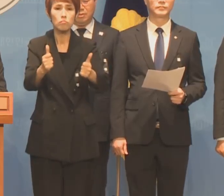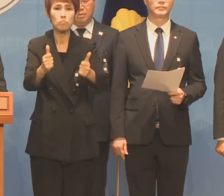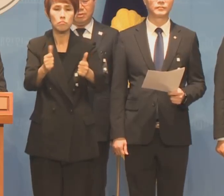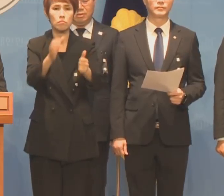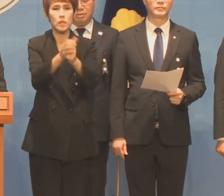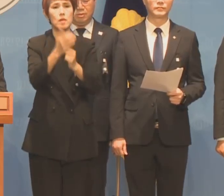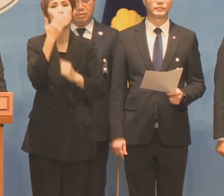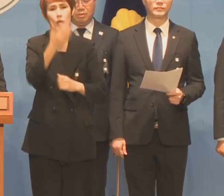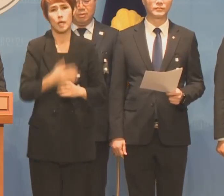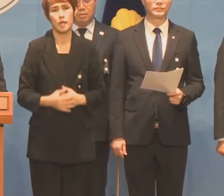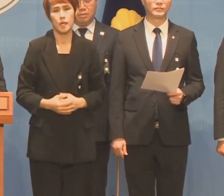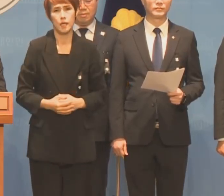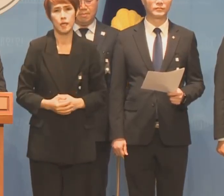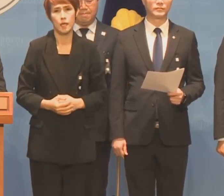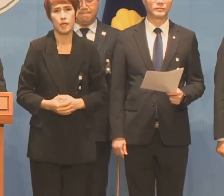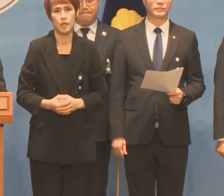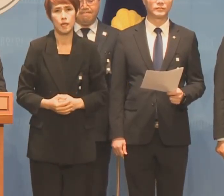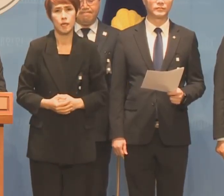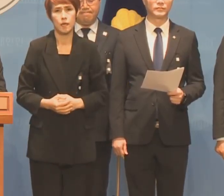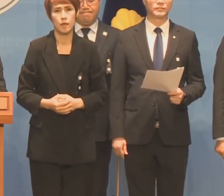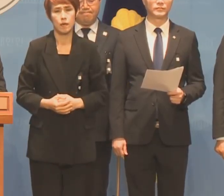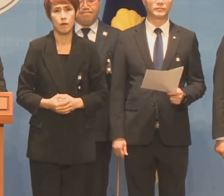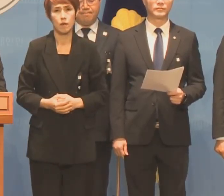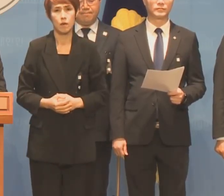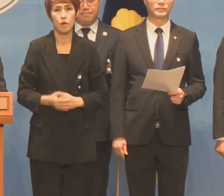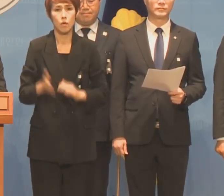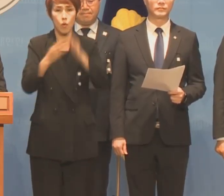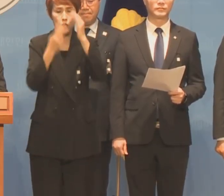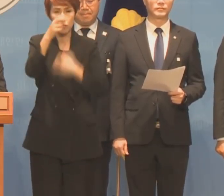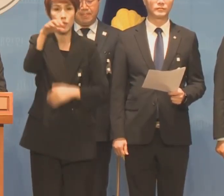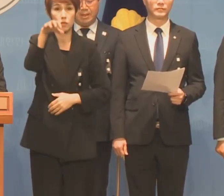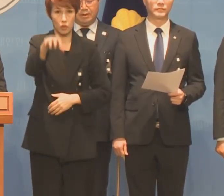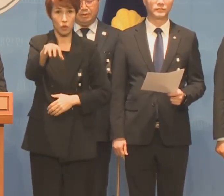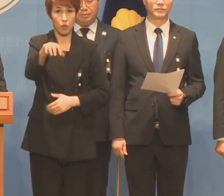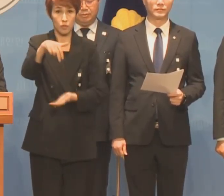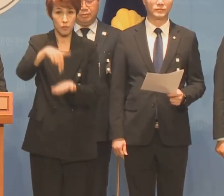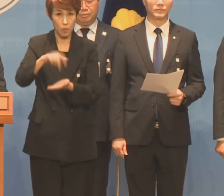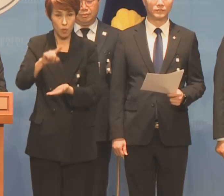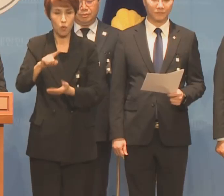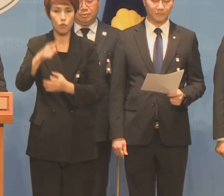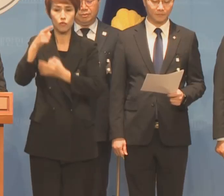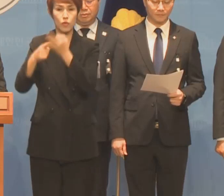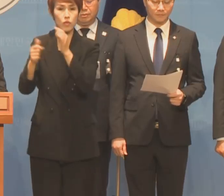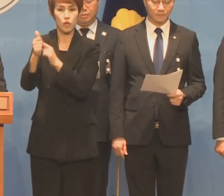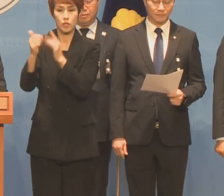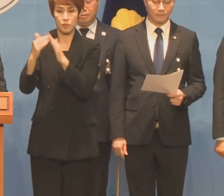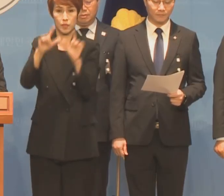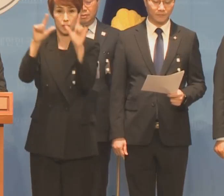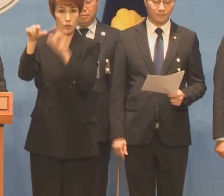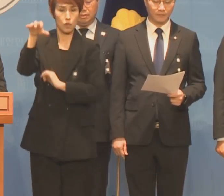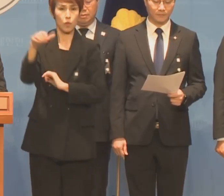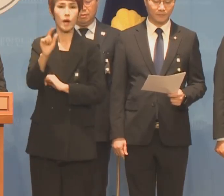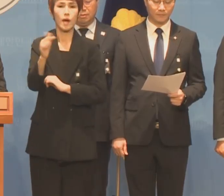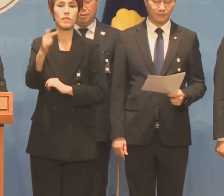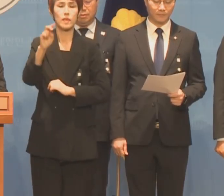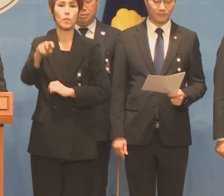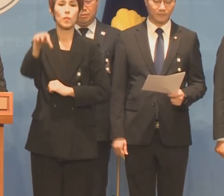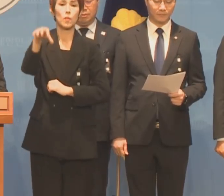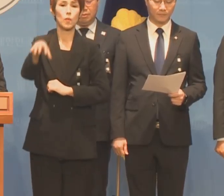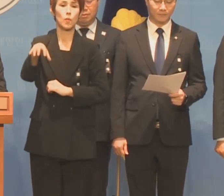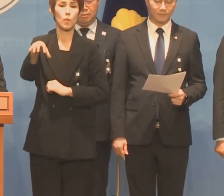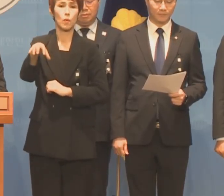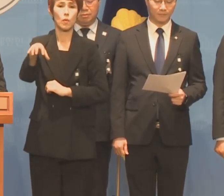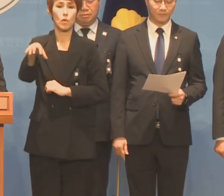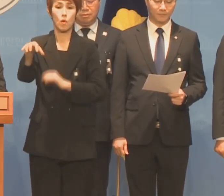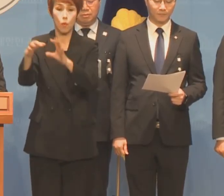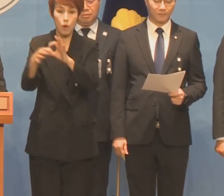관할로 인정하고 있습니다. 공수처는 이에 따라 윤석열이 고조하는 한남동 관저의